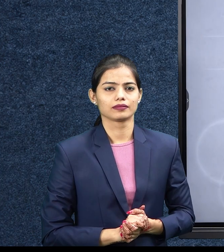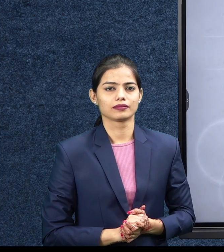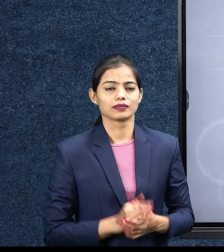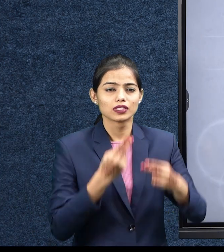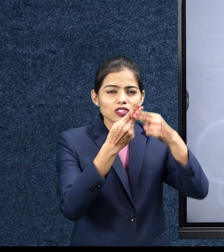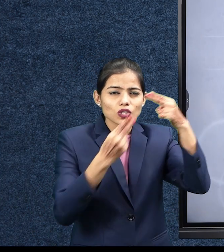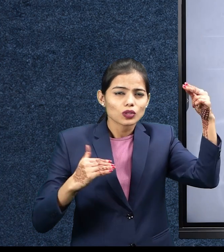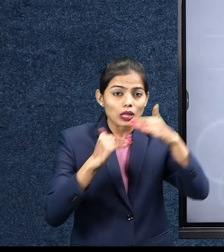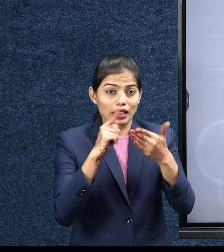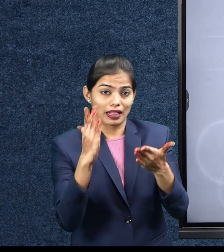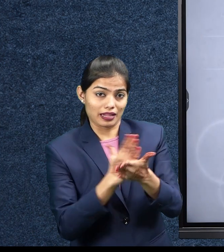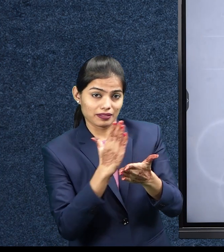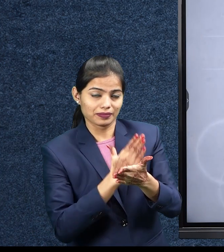धड्याचा सारांश.